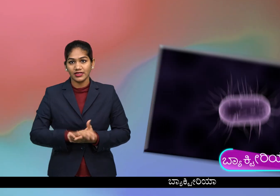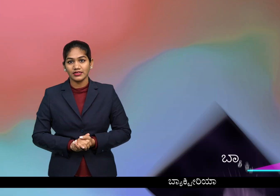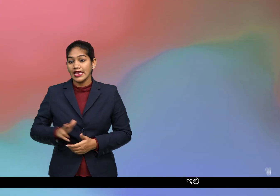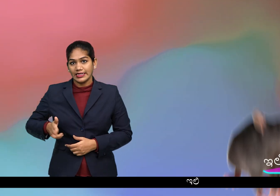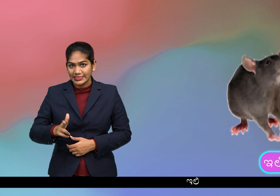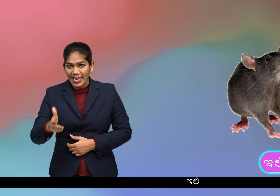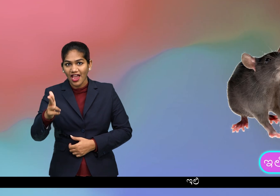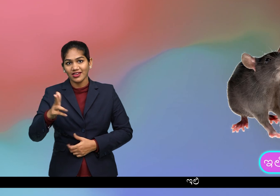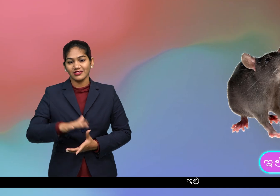ಇಲಿ,